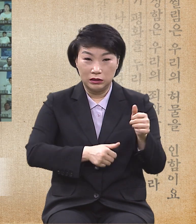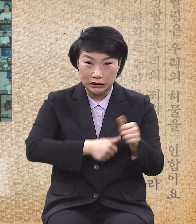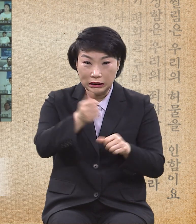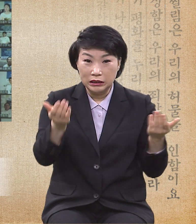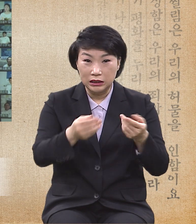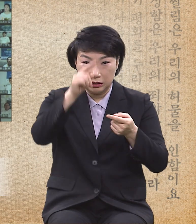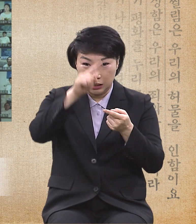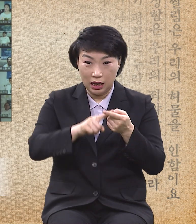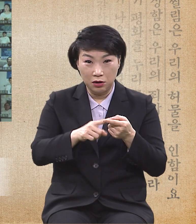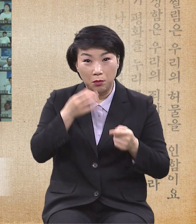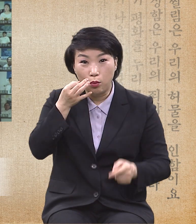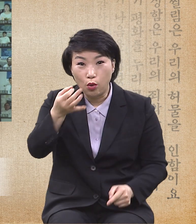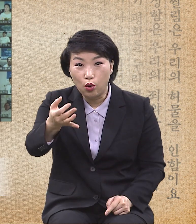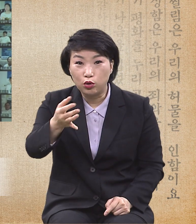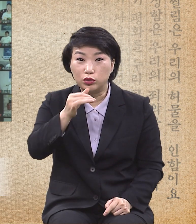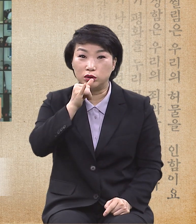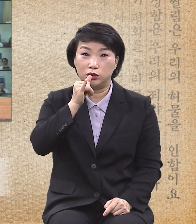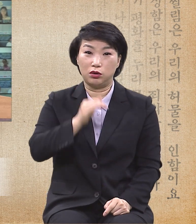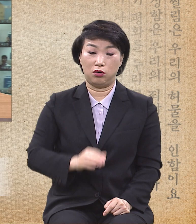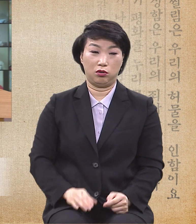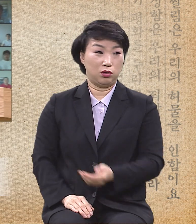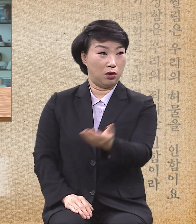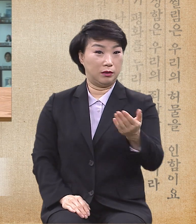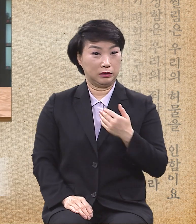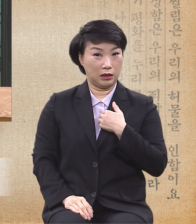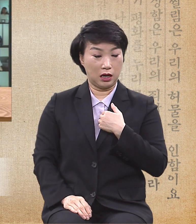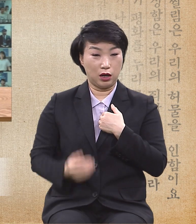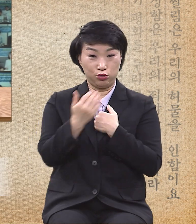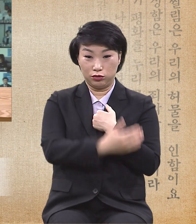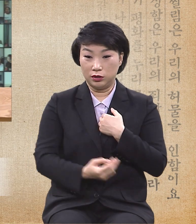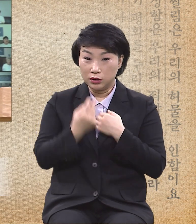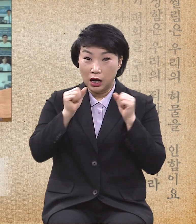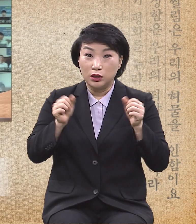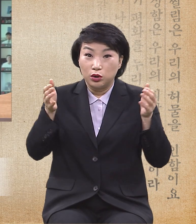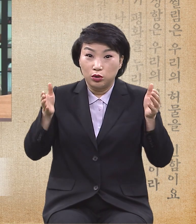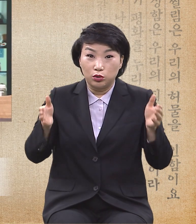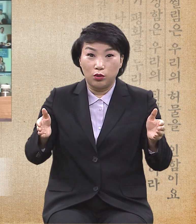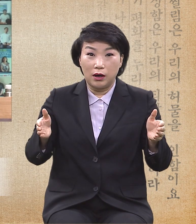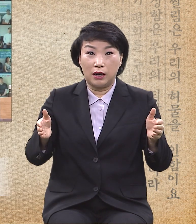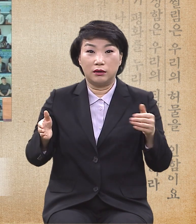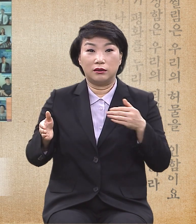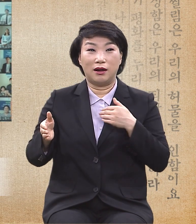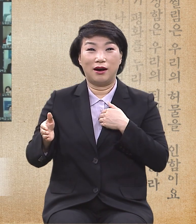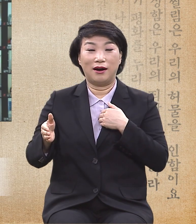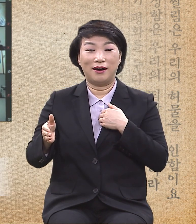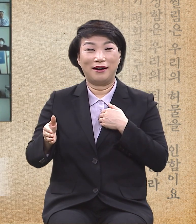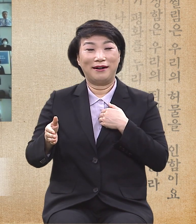그대로 말해주고 있습니다. 그런데 내가 육신이 사는 동안